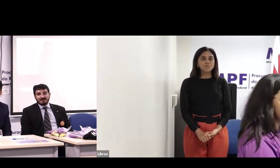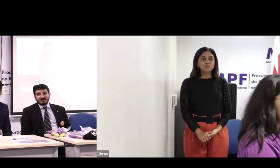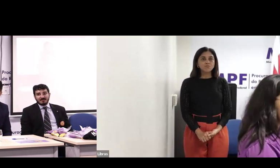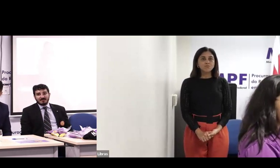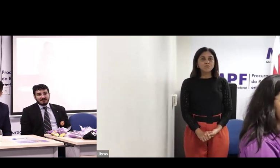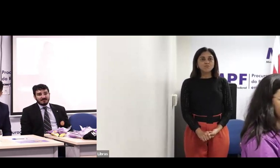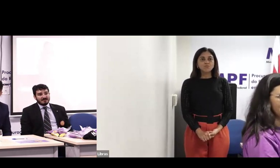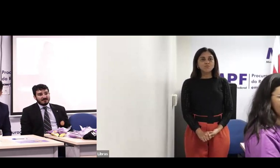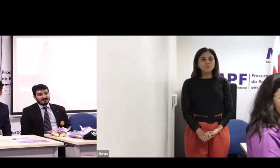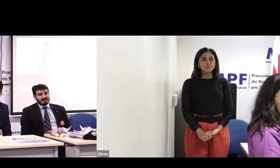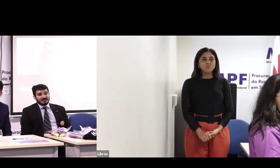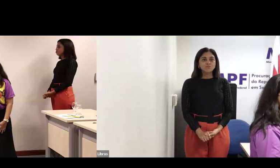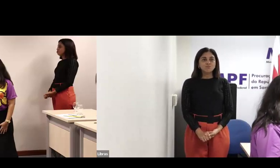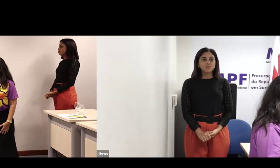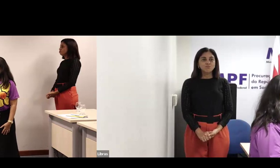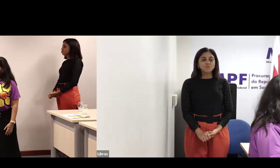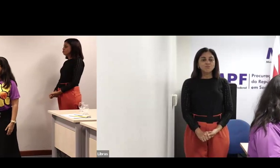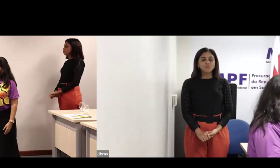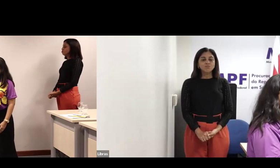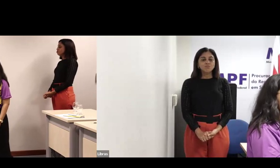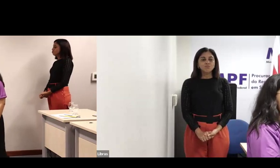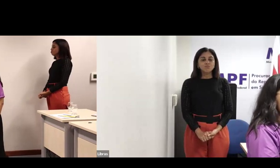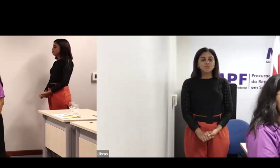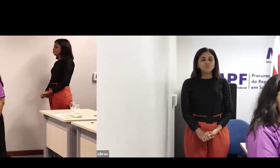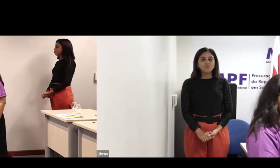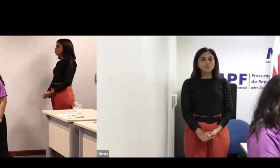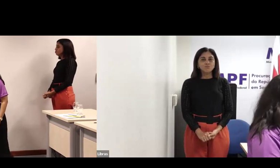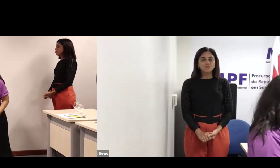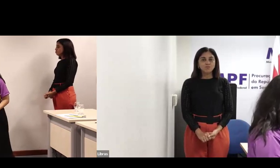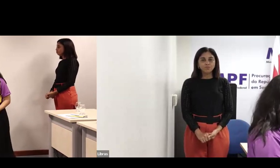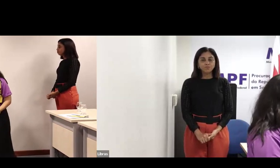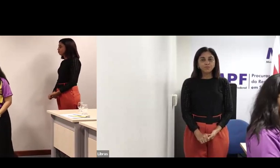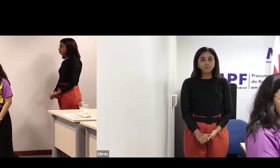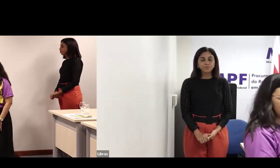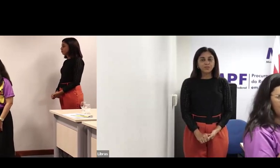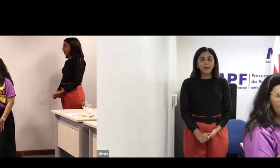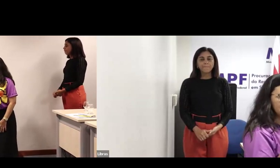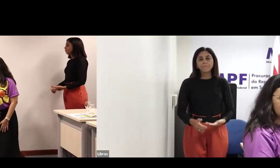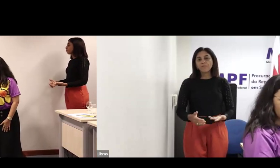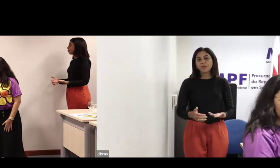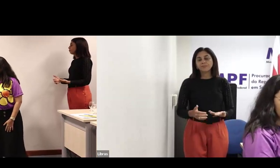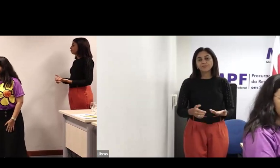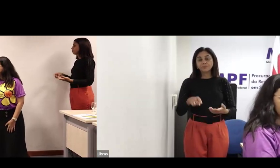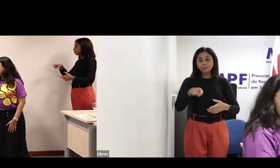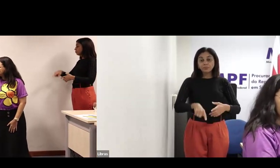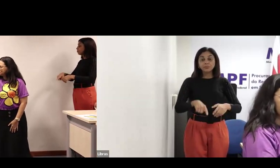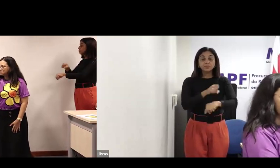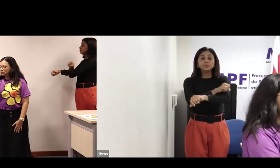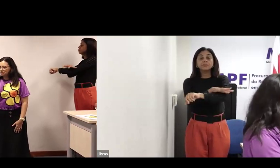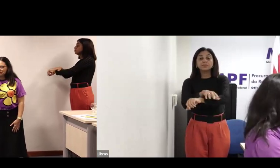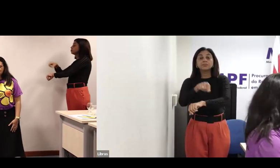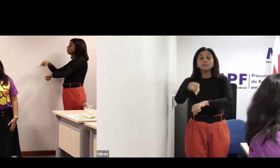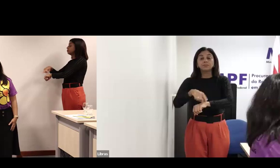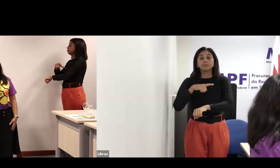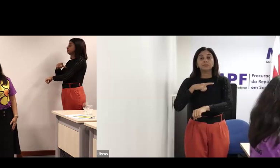que o município tem funcionando né Eh nós temos oito Crash que funcionam